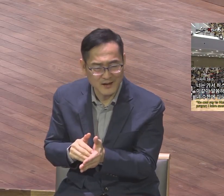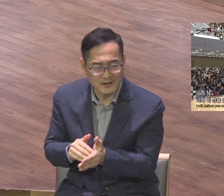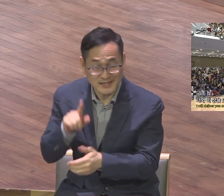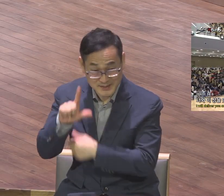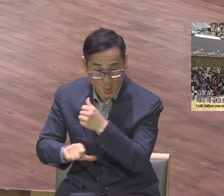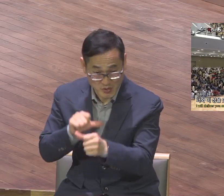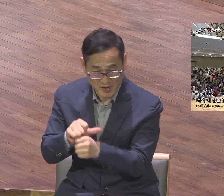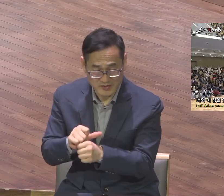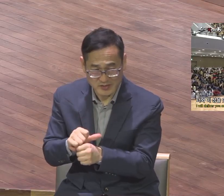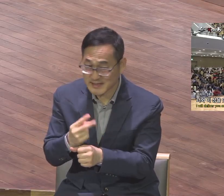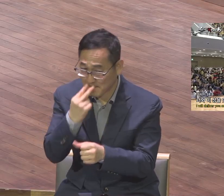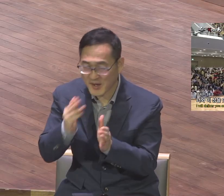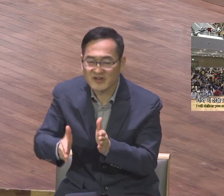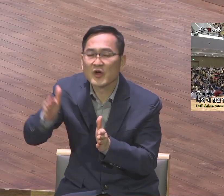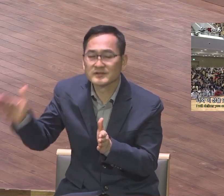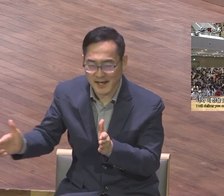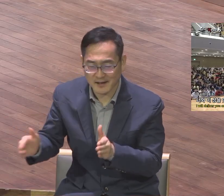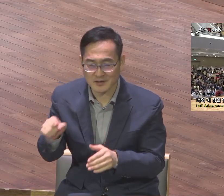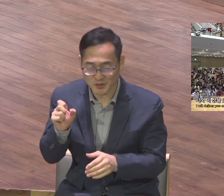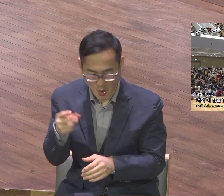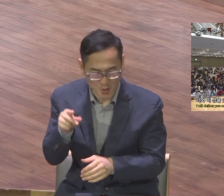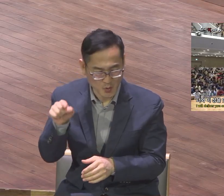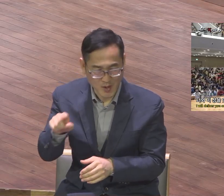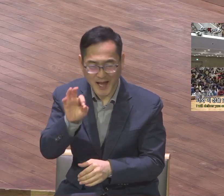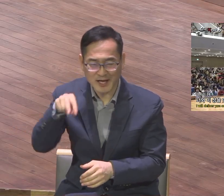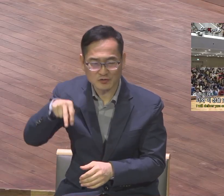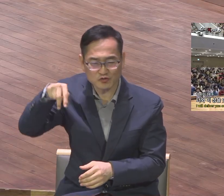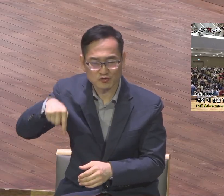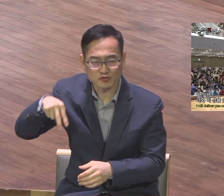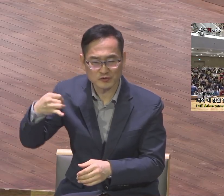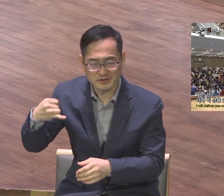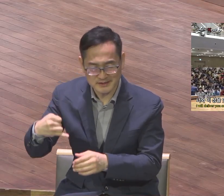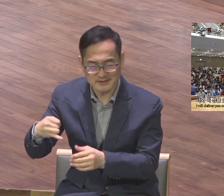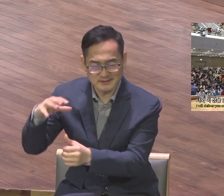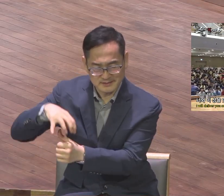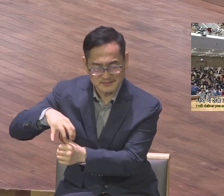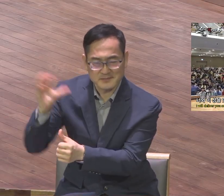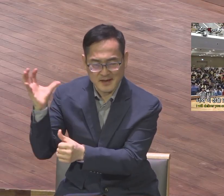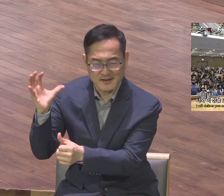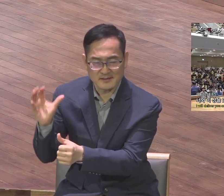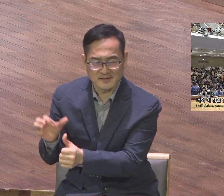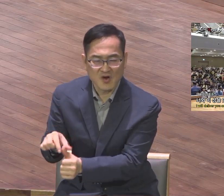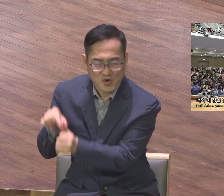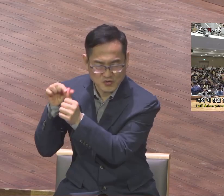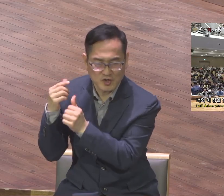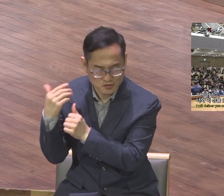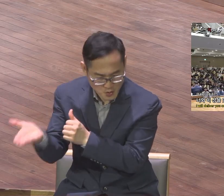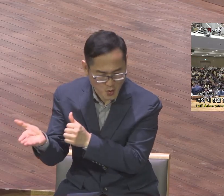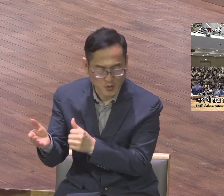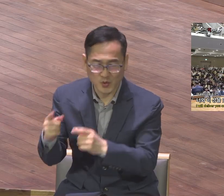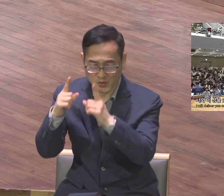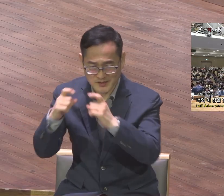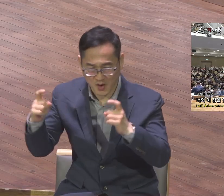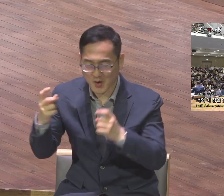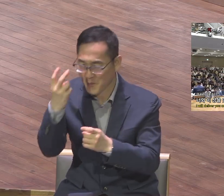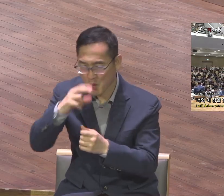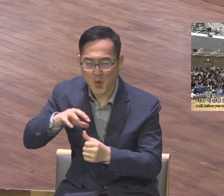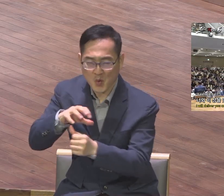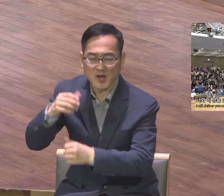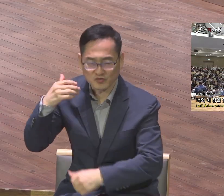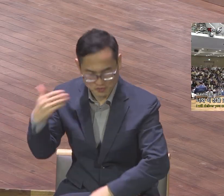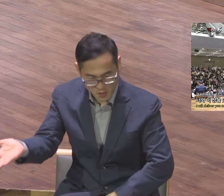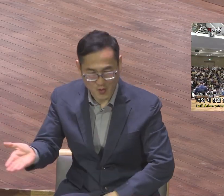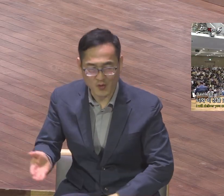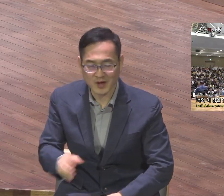15년을 더하고 너와 이 성을 아수르 왕의 손에서 건져내겠고 내가 또 이 성을 보호하리라 두절같이